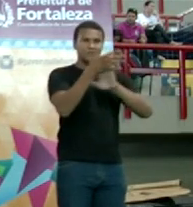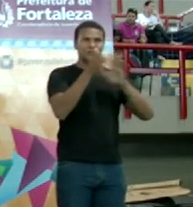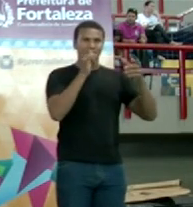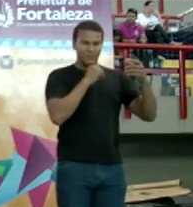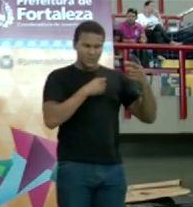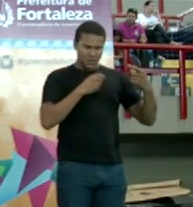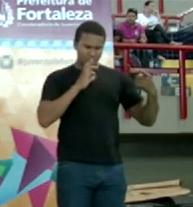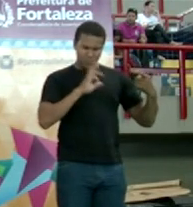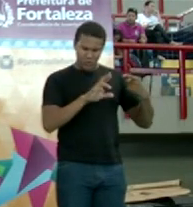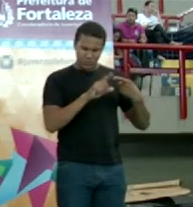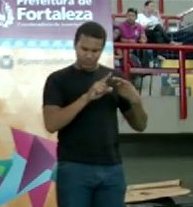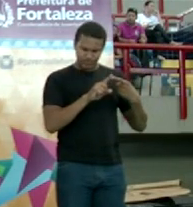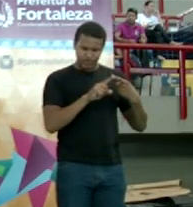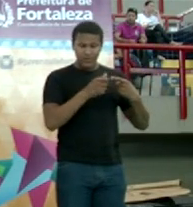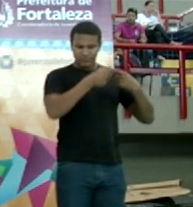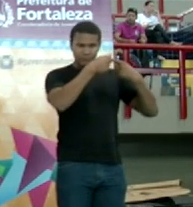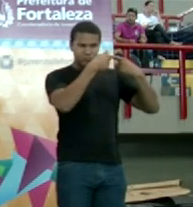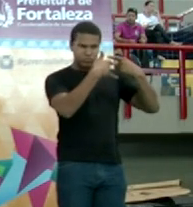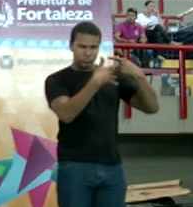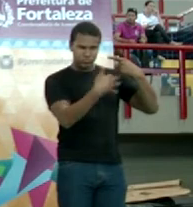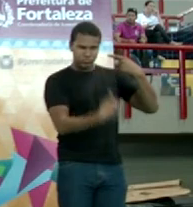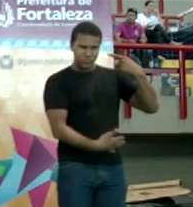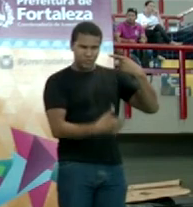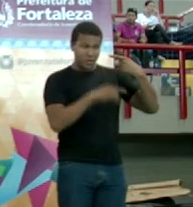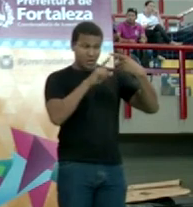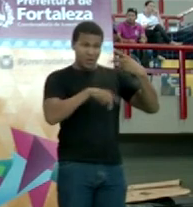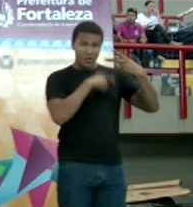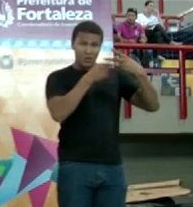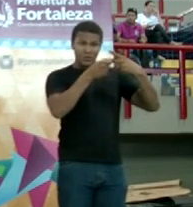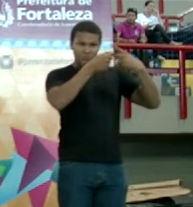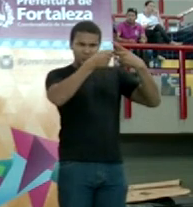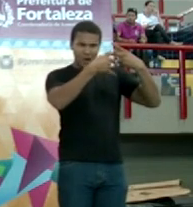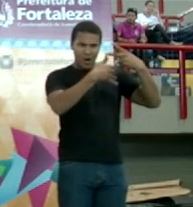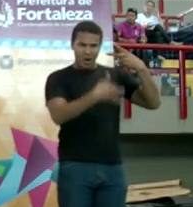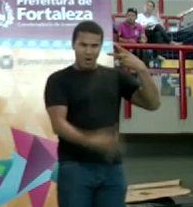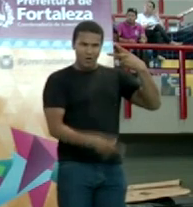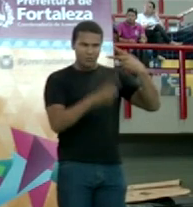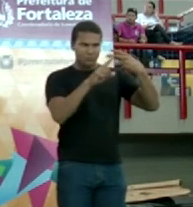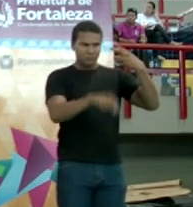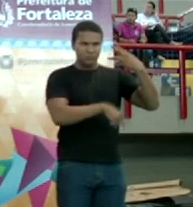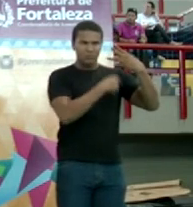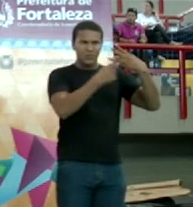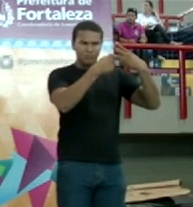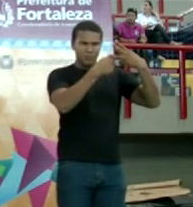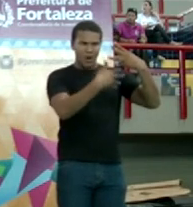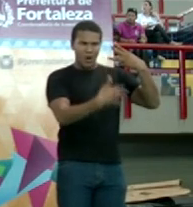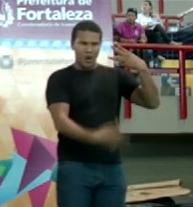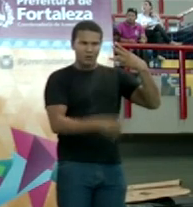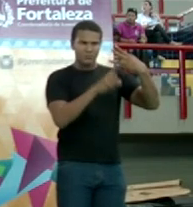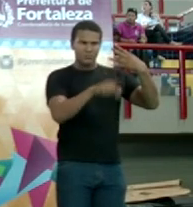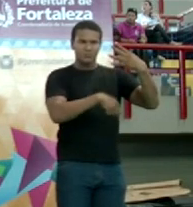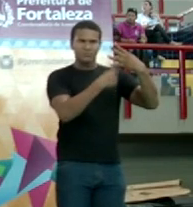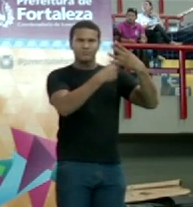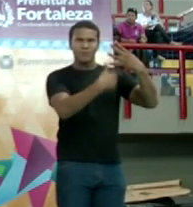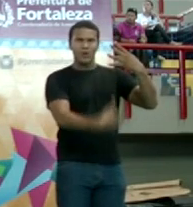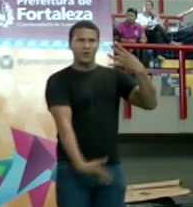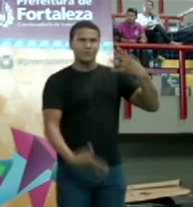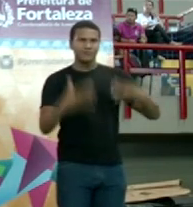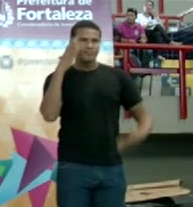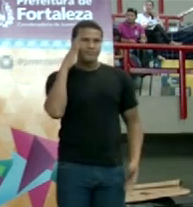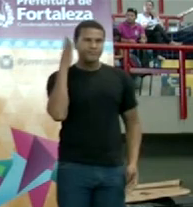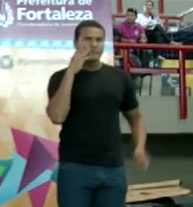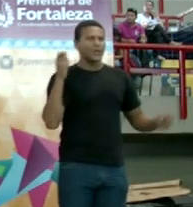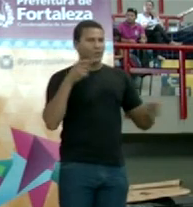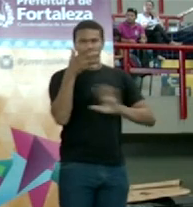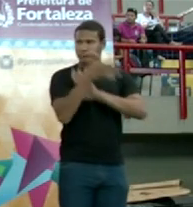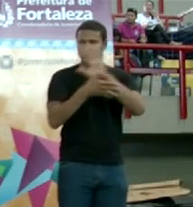em julgamento é a redução da maioridade penal, que é o tema. A frase tese deve ser a resposta à